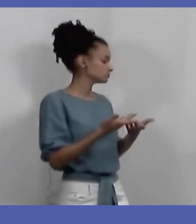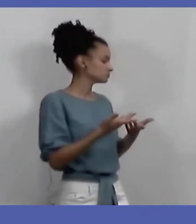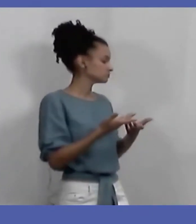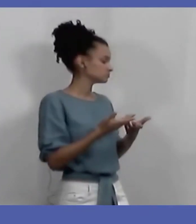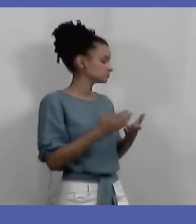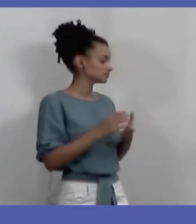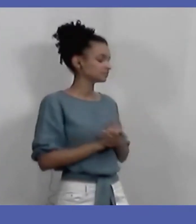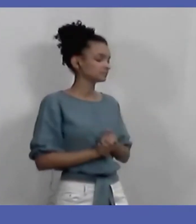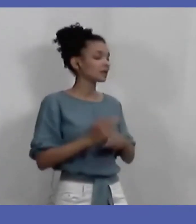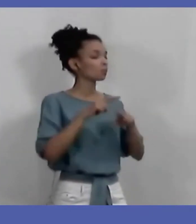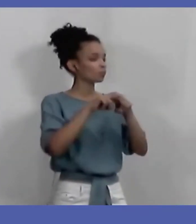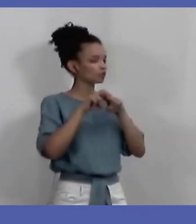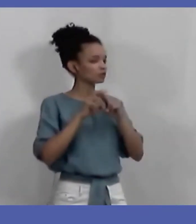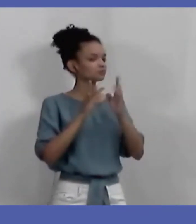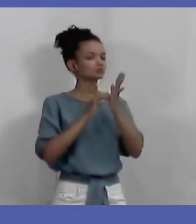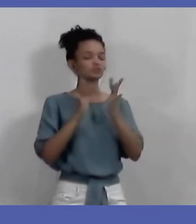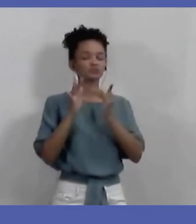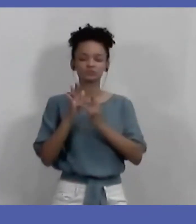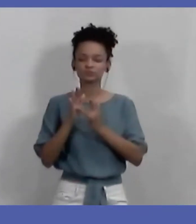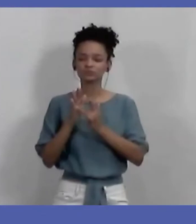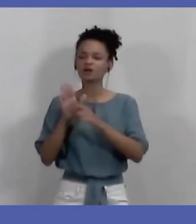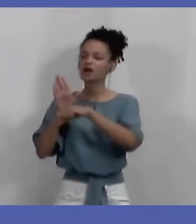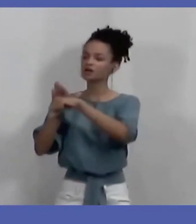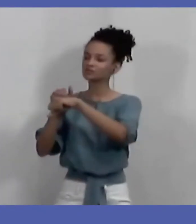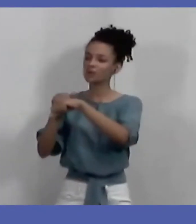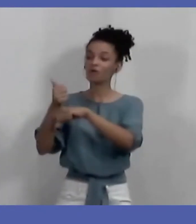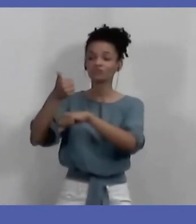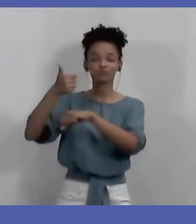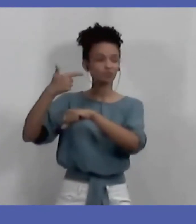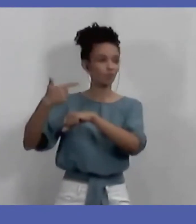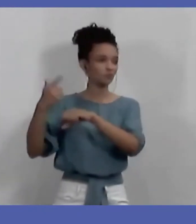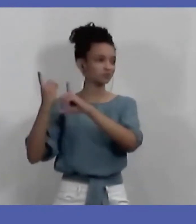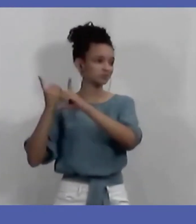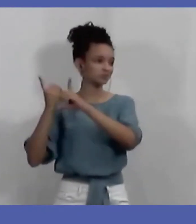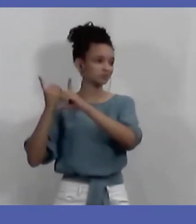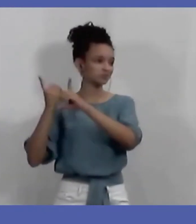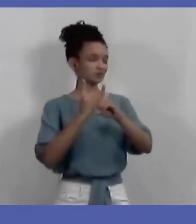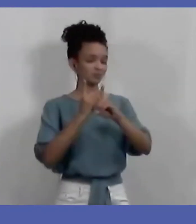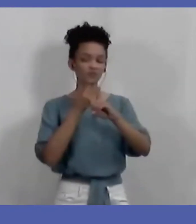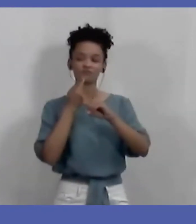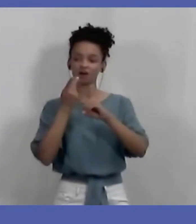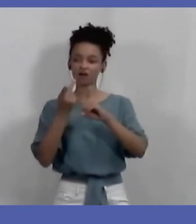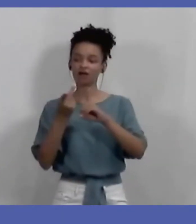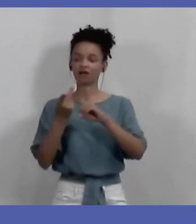os próprios discípulos do Senhor, e depois chamou-os de